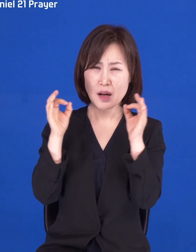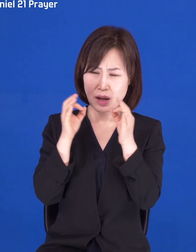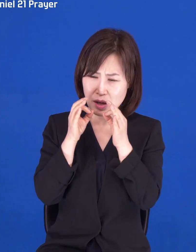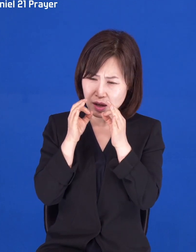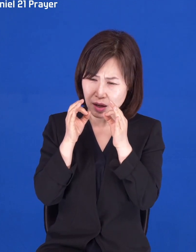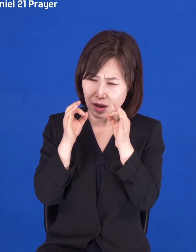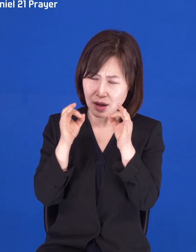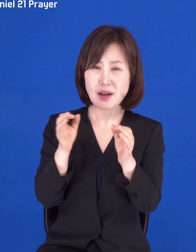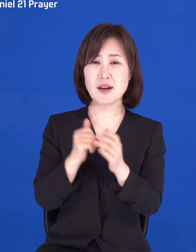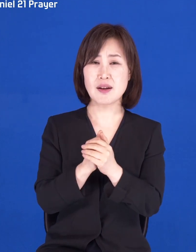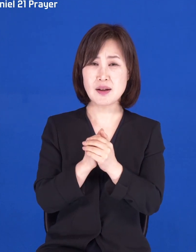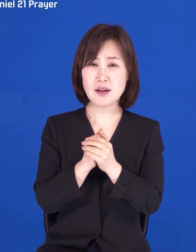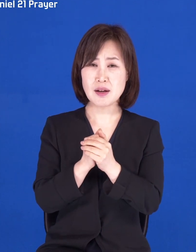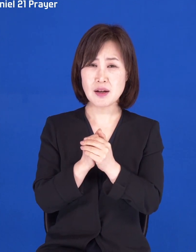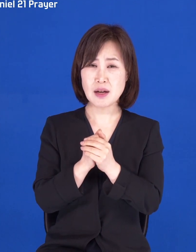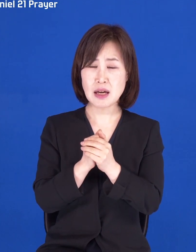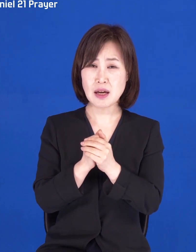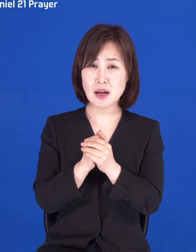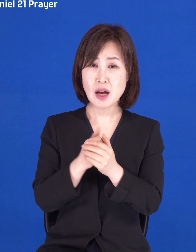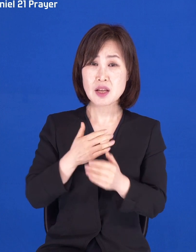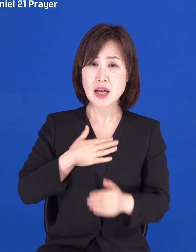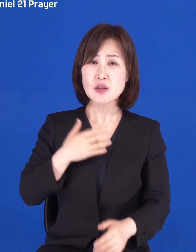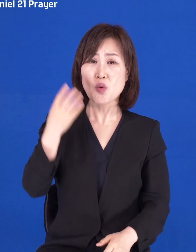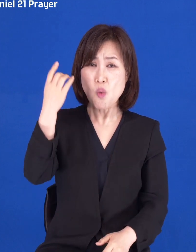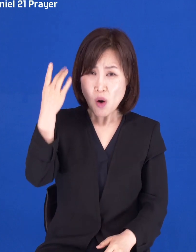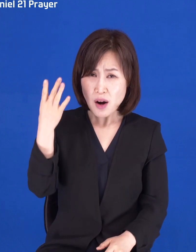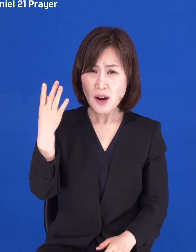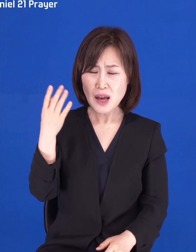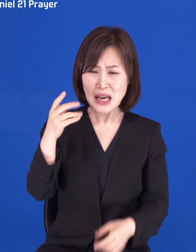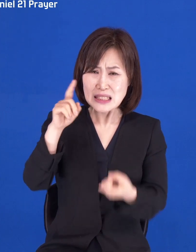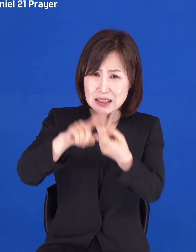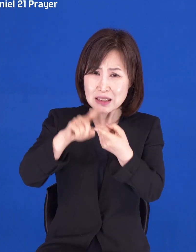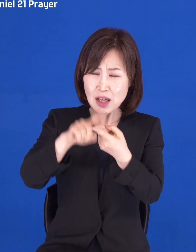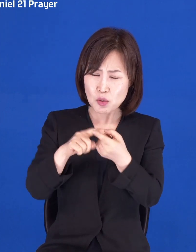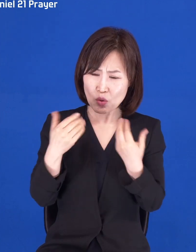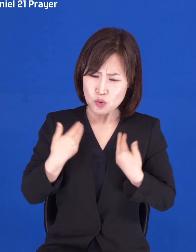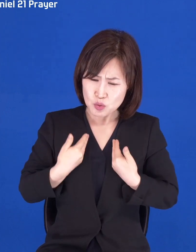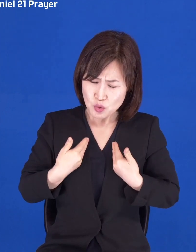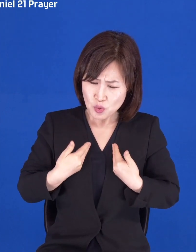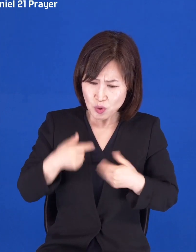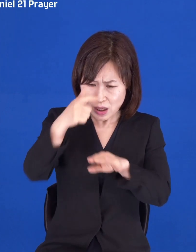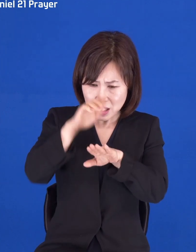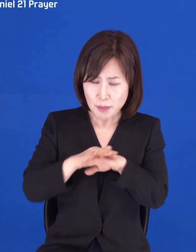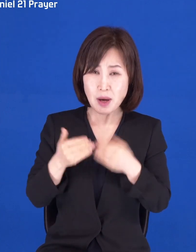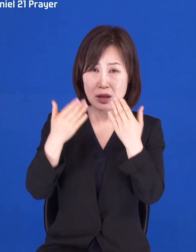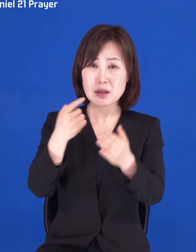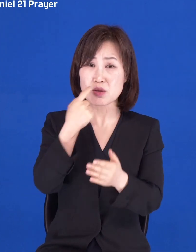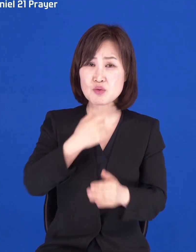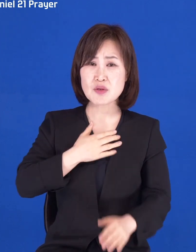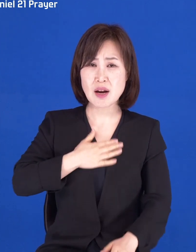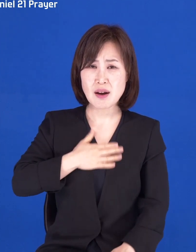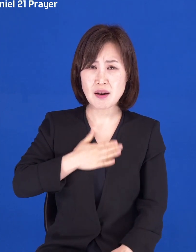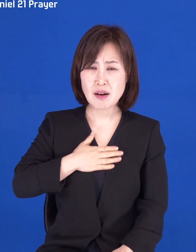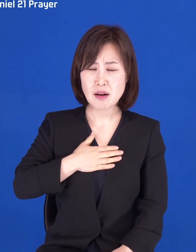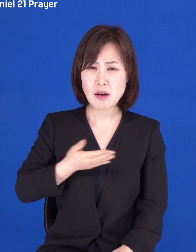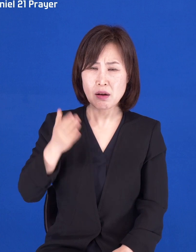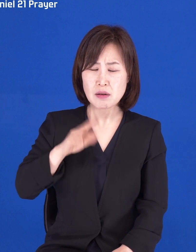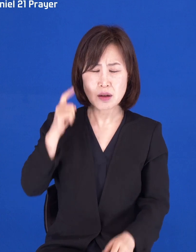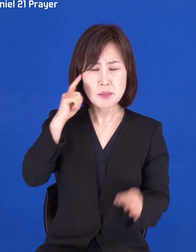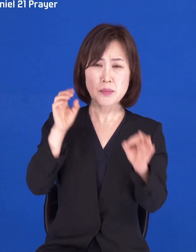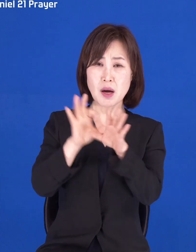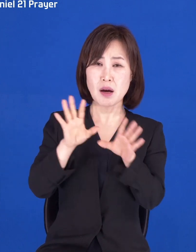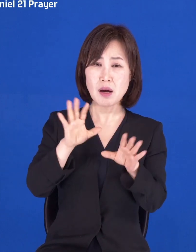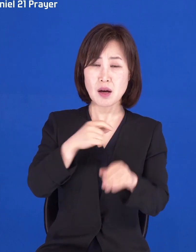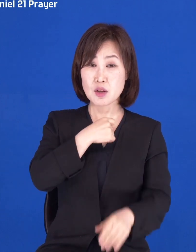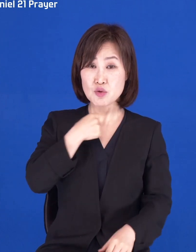저는 그렇게 예배를 드리는 줄 알고 자랐어요. 그런데 중국에 들어왔을 때